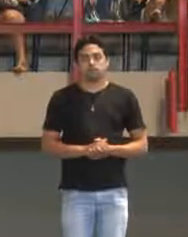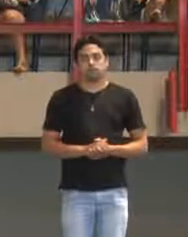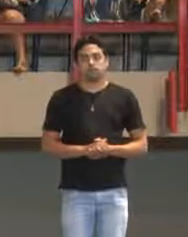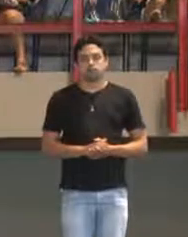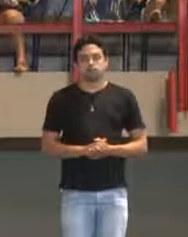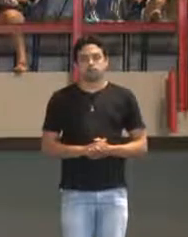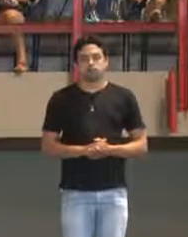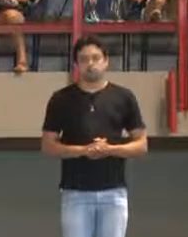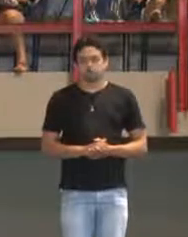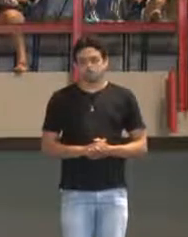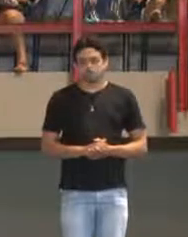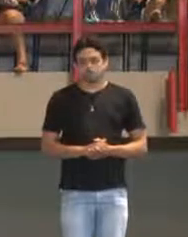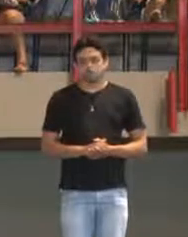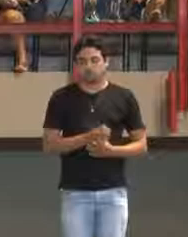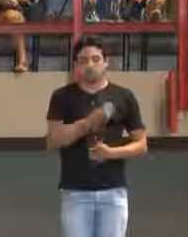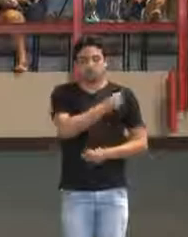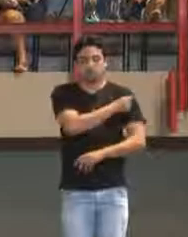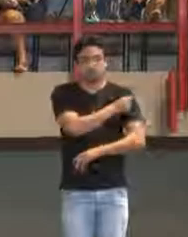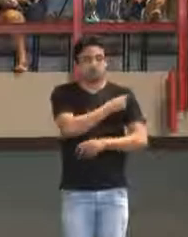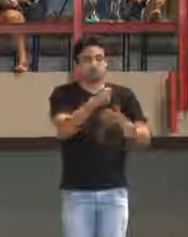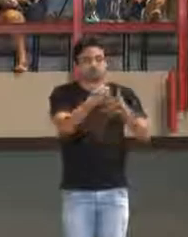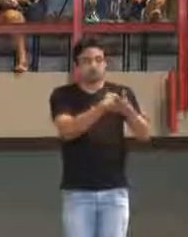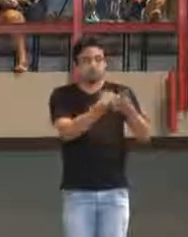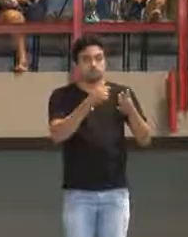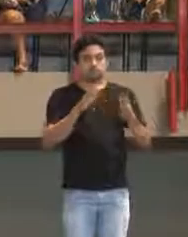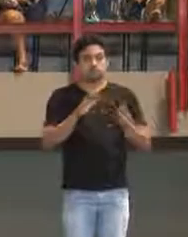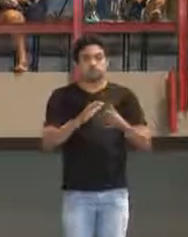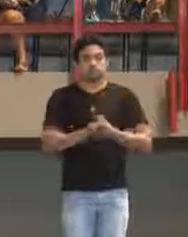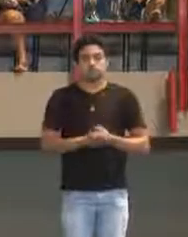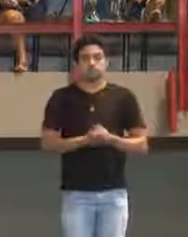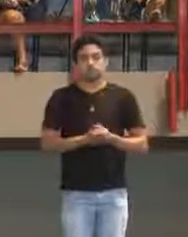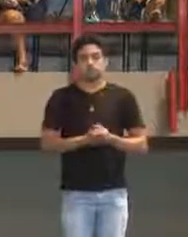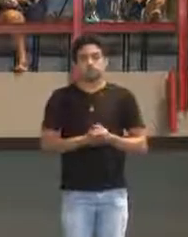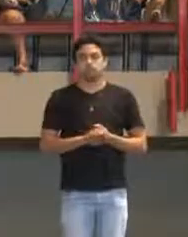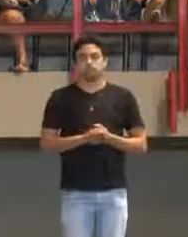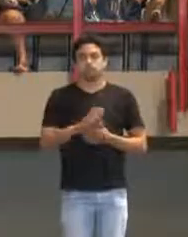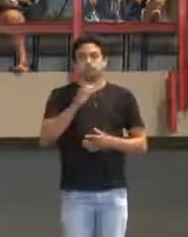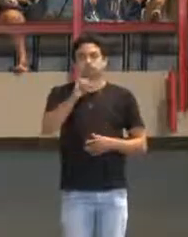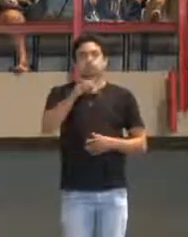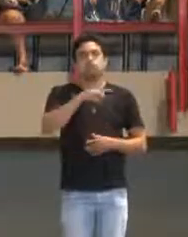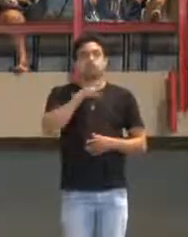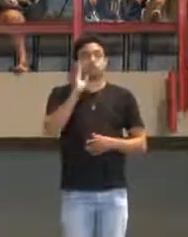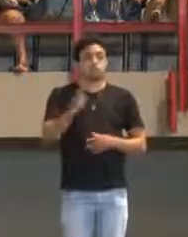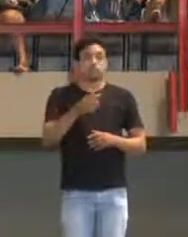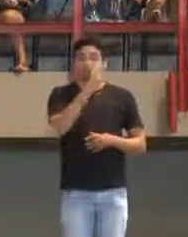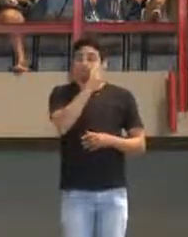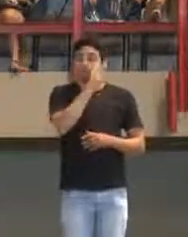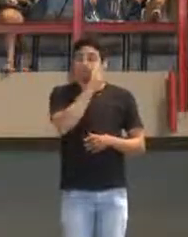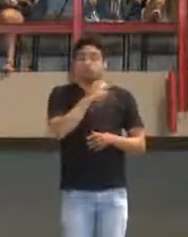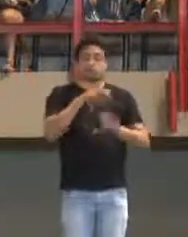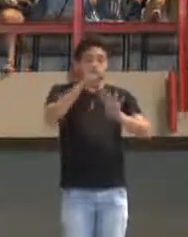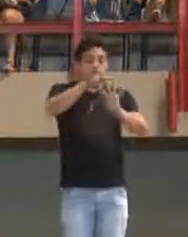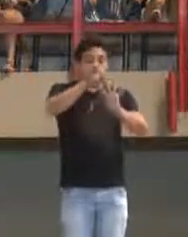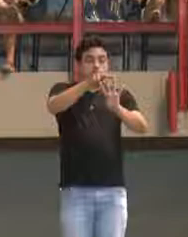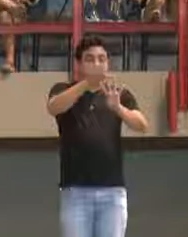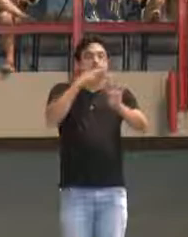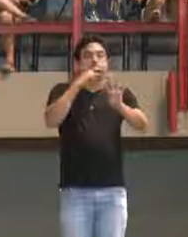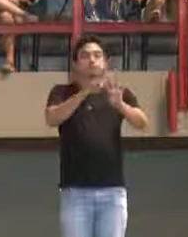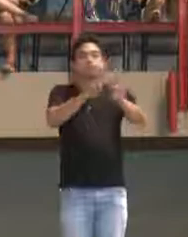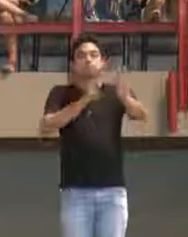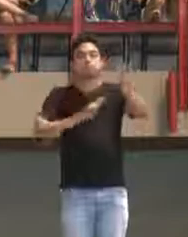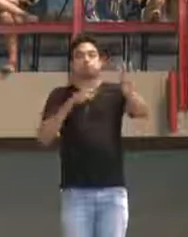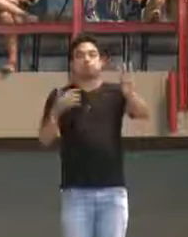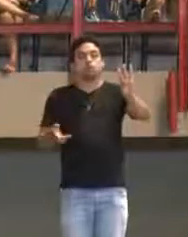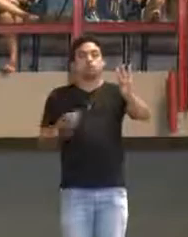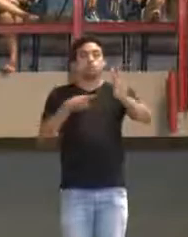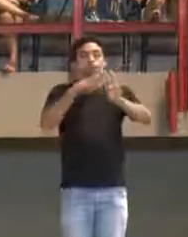Tá, a questão, um aluno perguntou assim, professor, e quando tiver dois termos centrais, qual é a resposta? Por